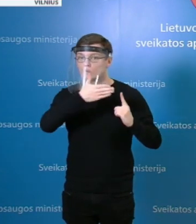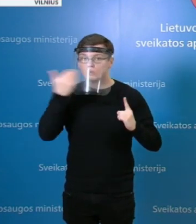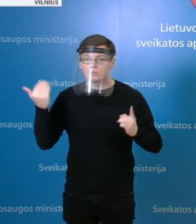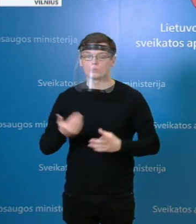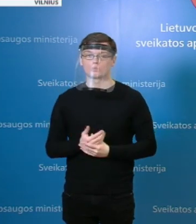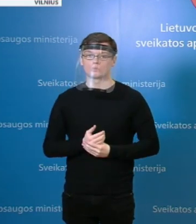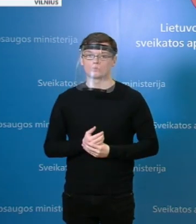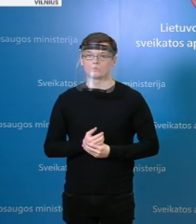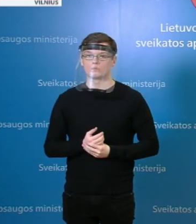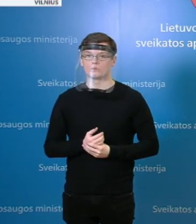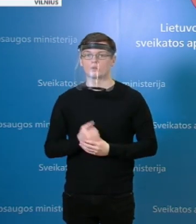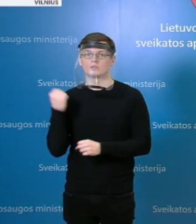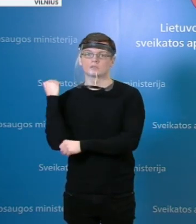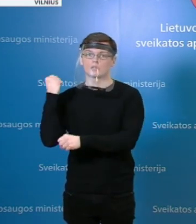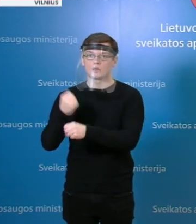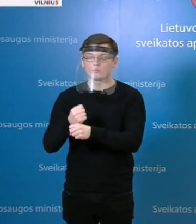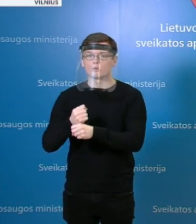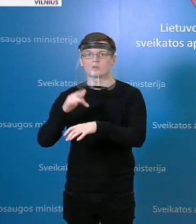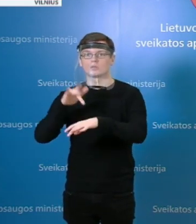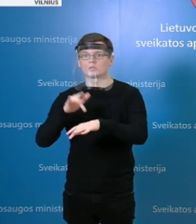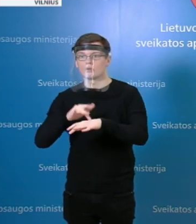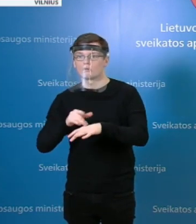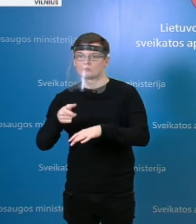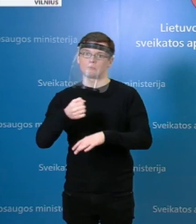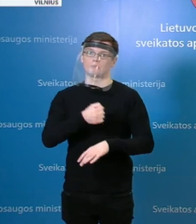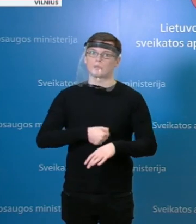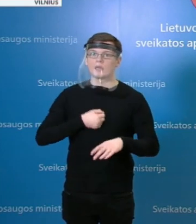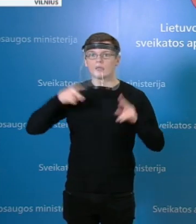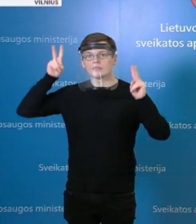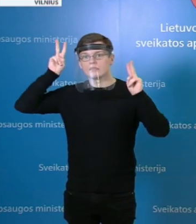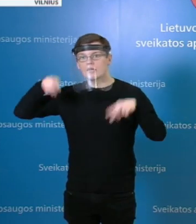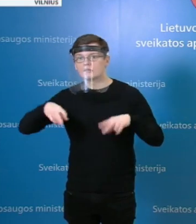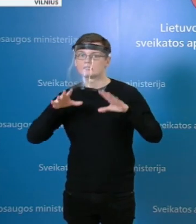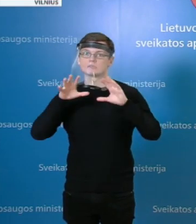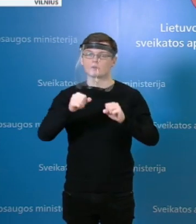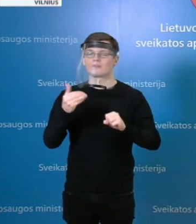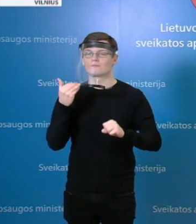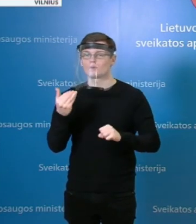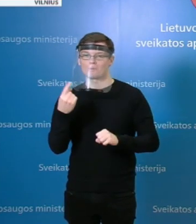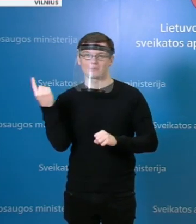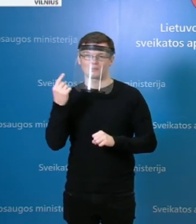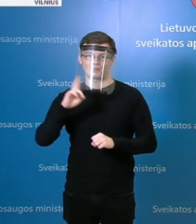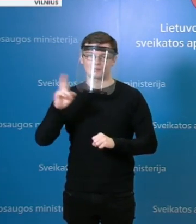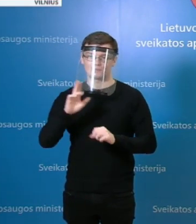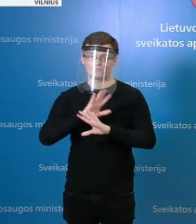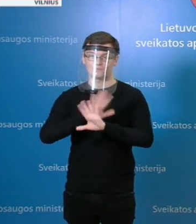nurodė, kad jaučia spaudimą, baimę ir nežinę. Tačiau, kaip ir minėjau, kol kas tai yra pirminiai